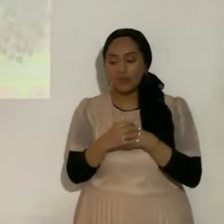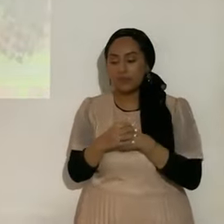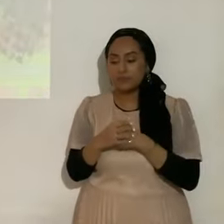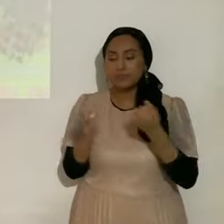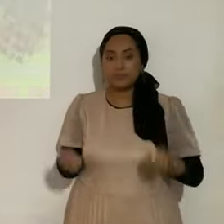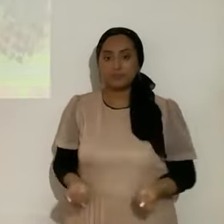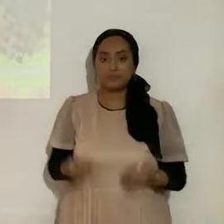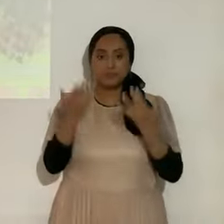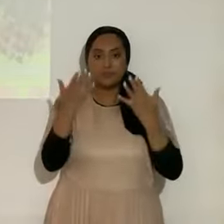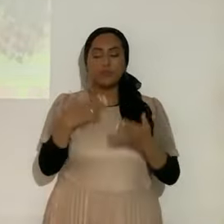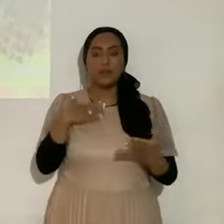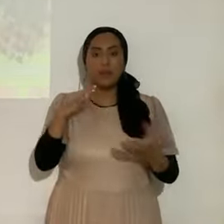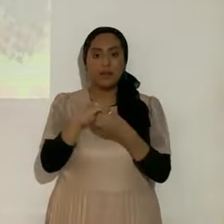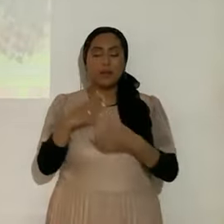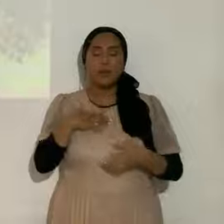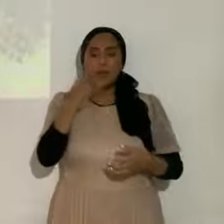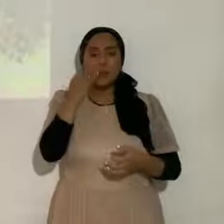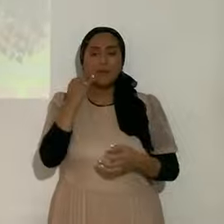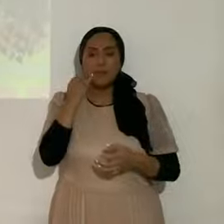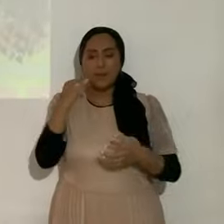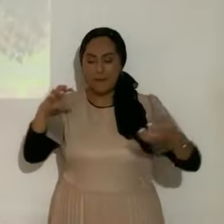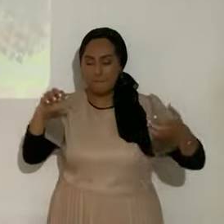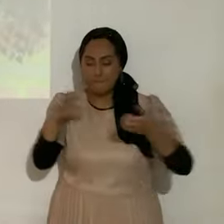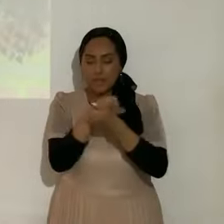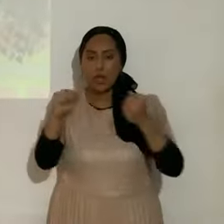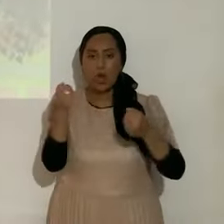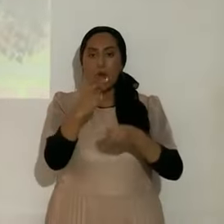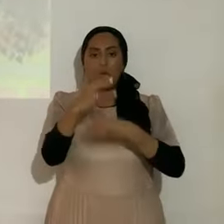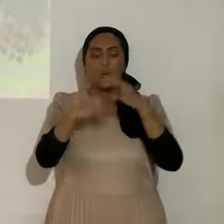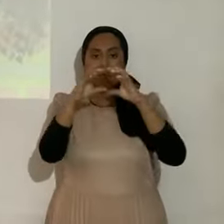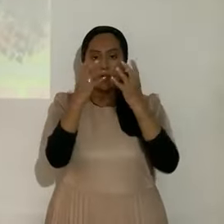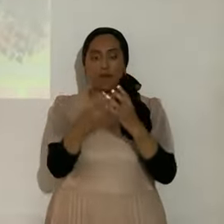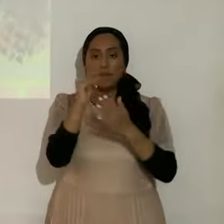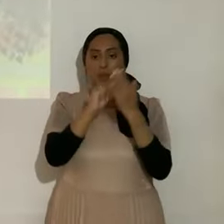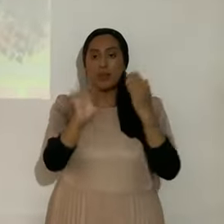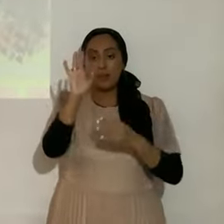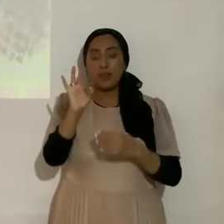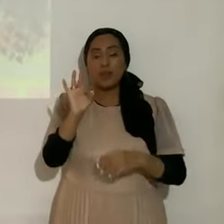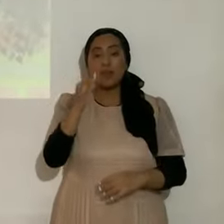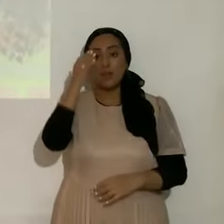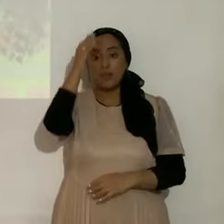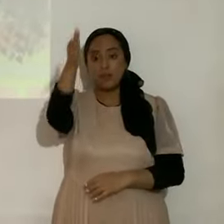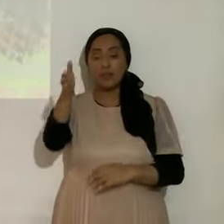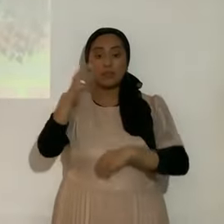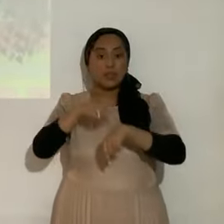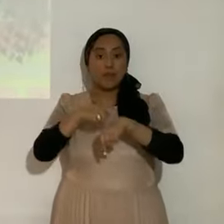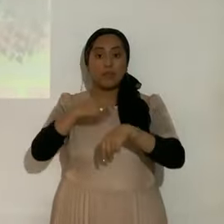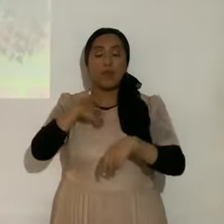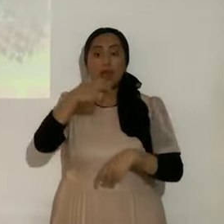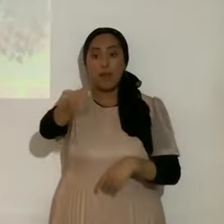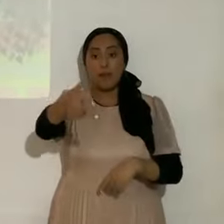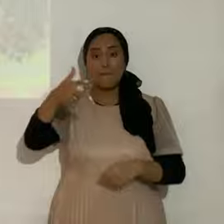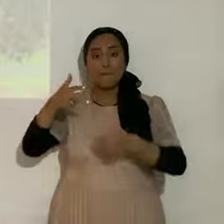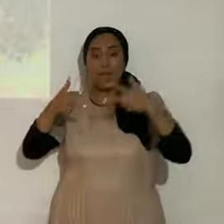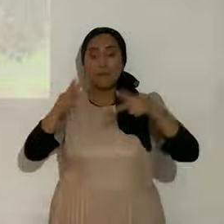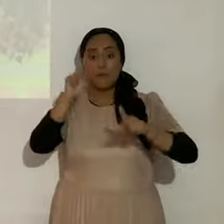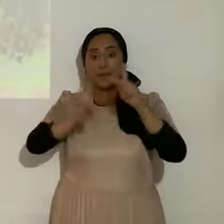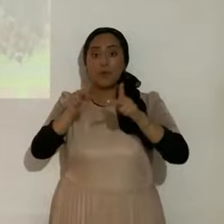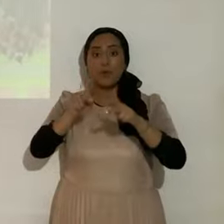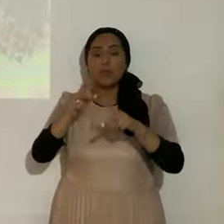Por el fuego de mi celo será consumida toda la tierra. El verso 9. En aquel tiempo devolveré yo a los pueblos pureza